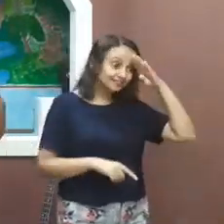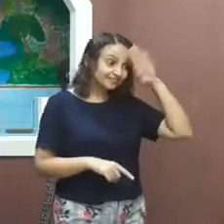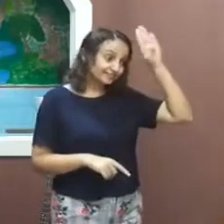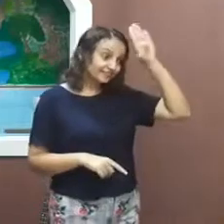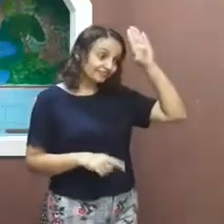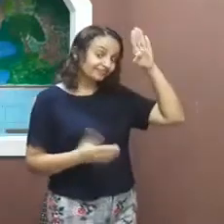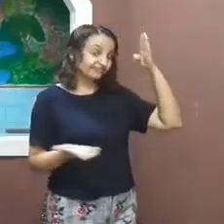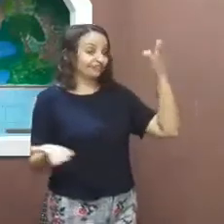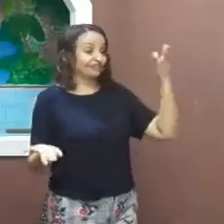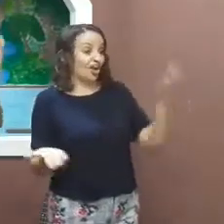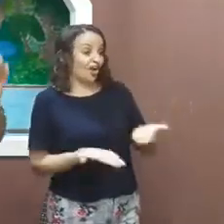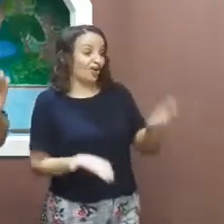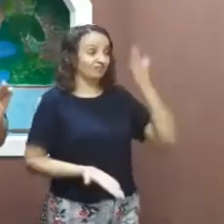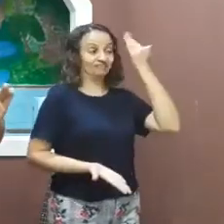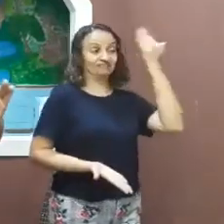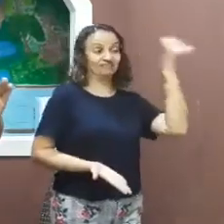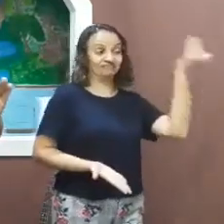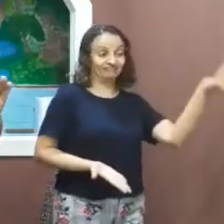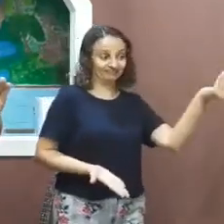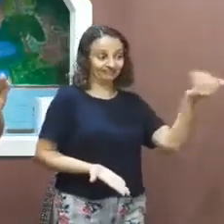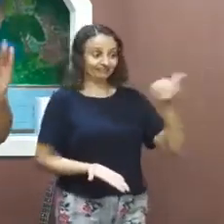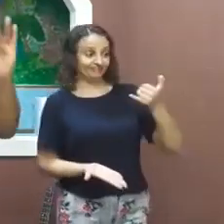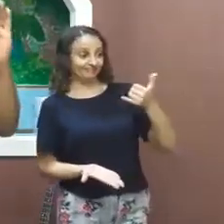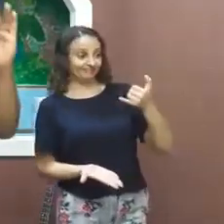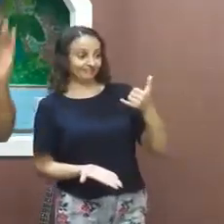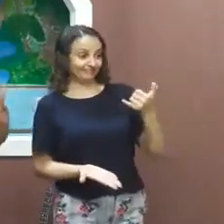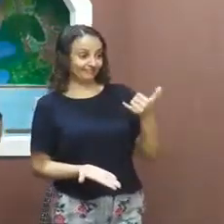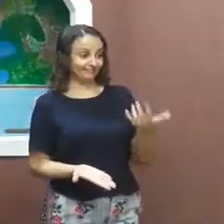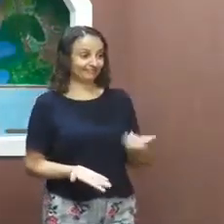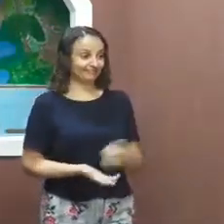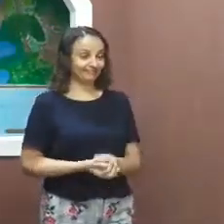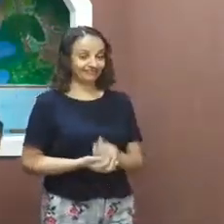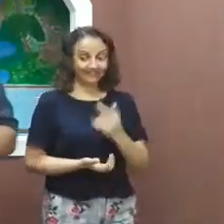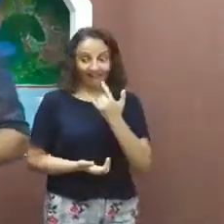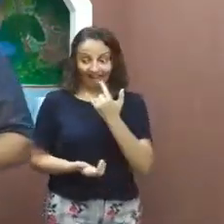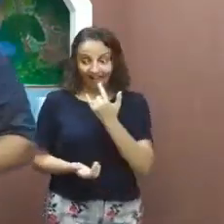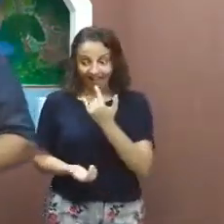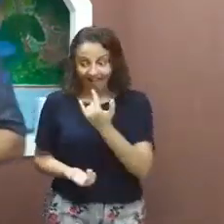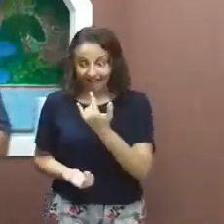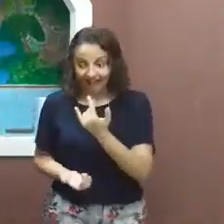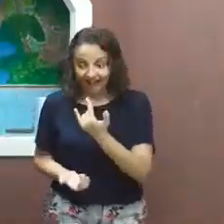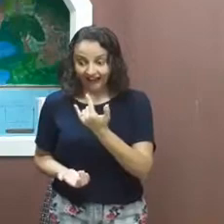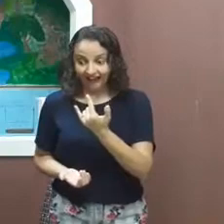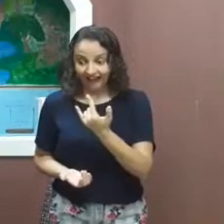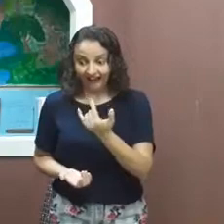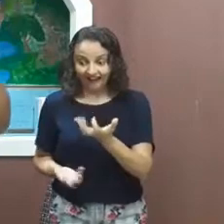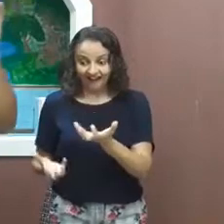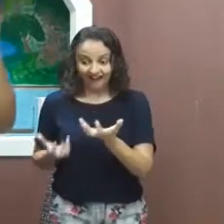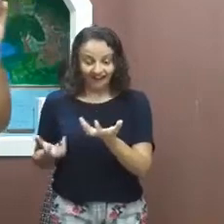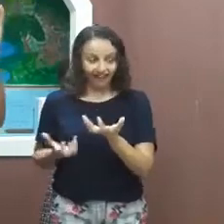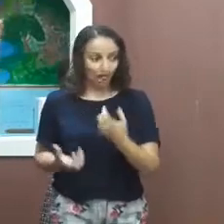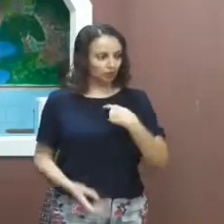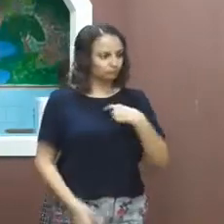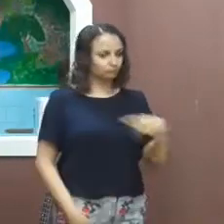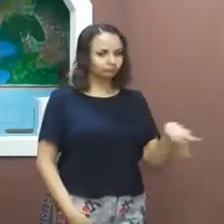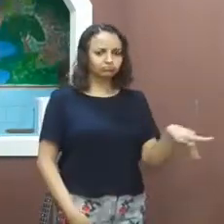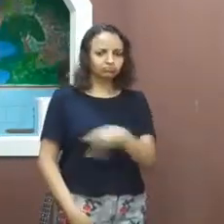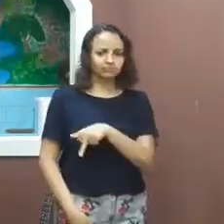as pessoas cobiçam aquela posição. Então, se eu não posso ser